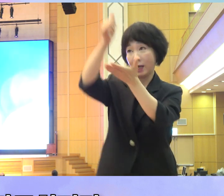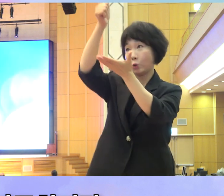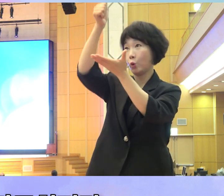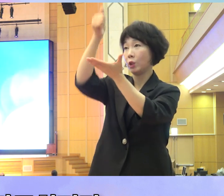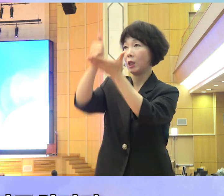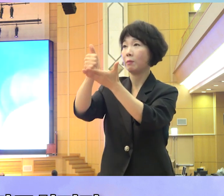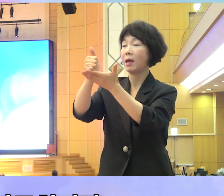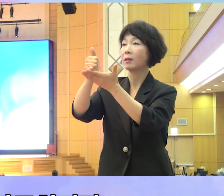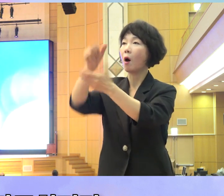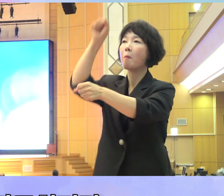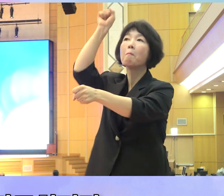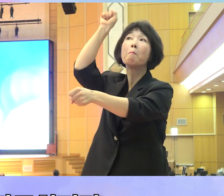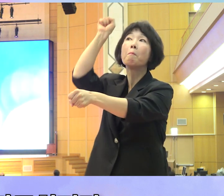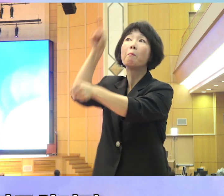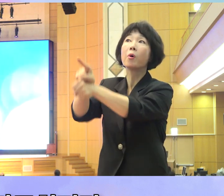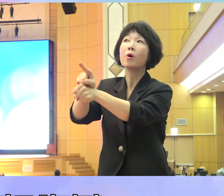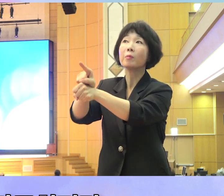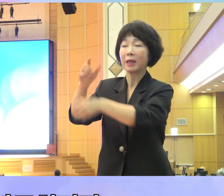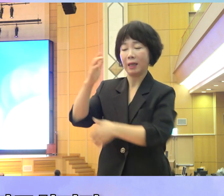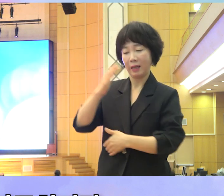되고, 예수님의